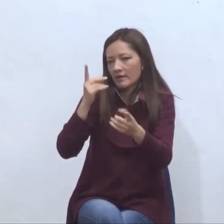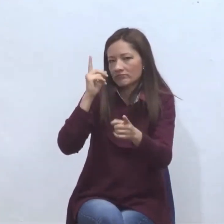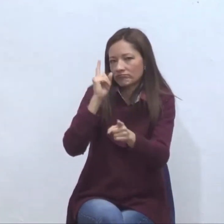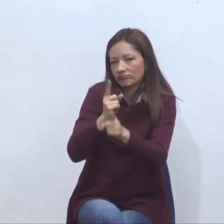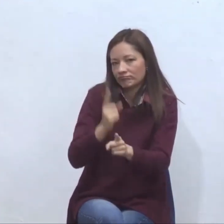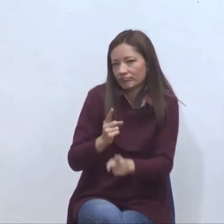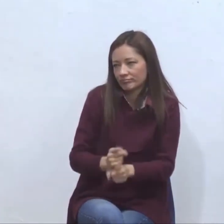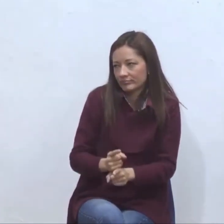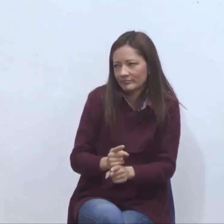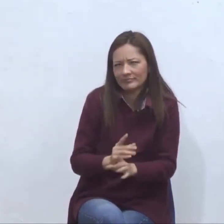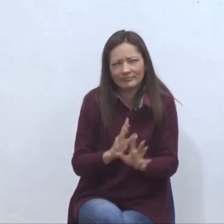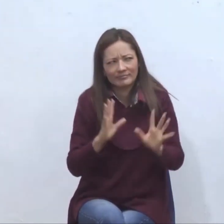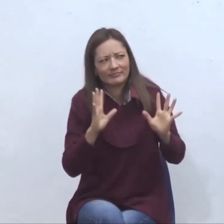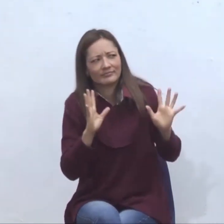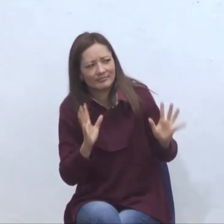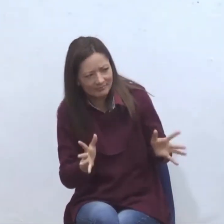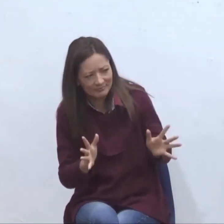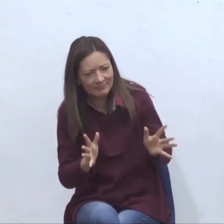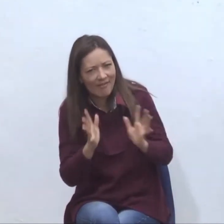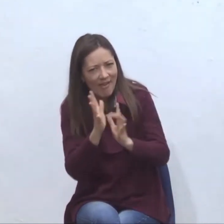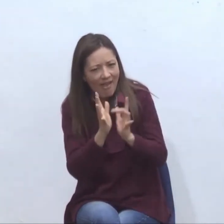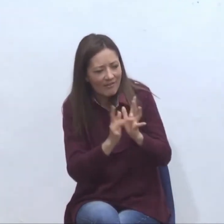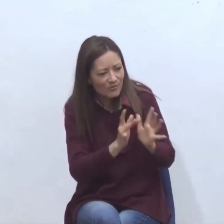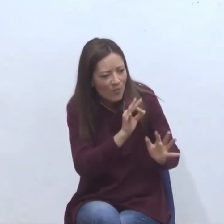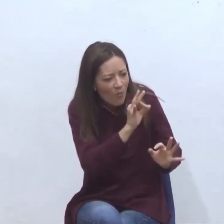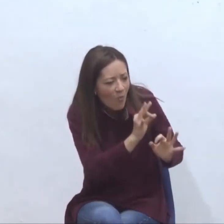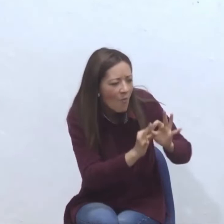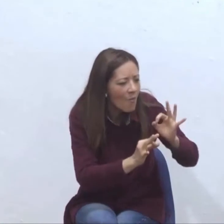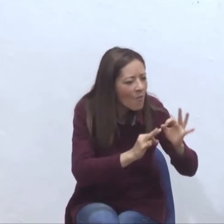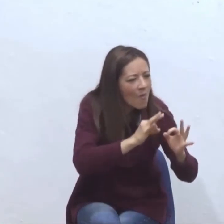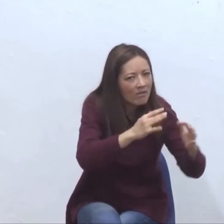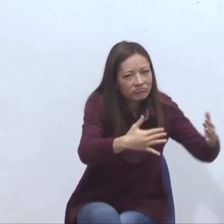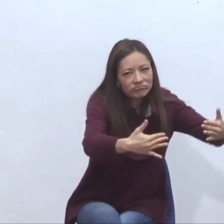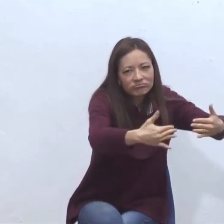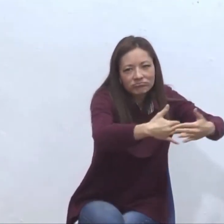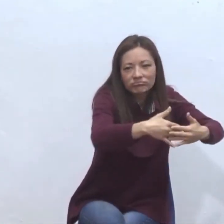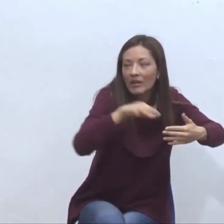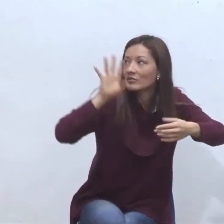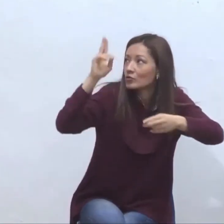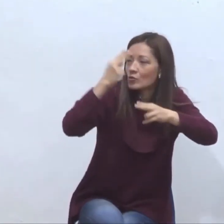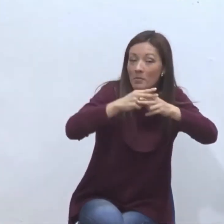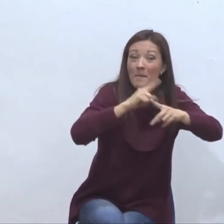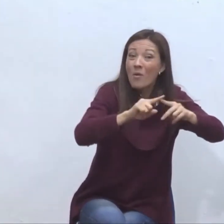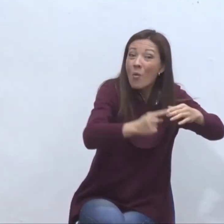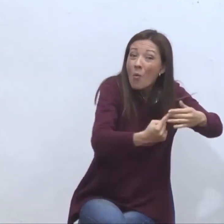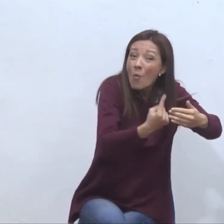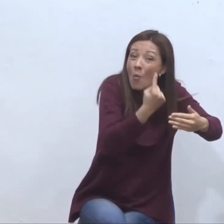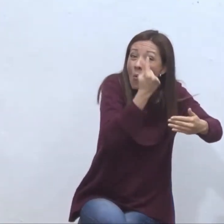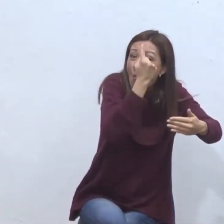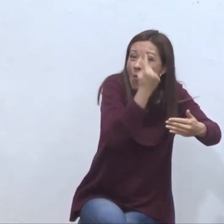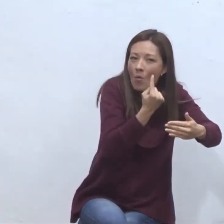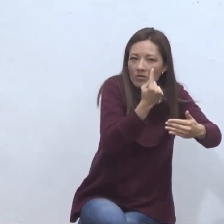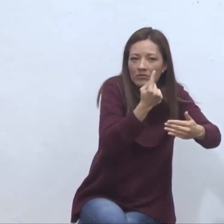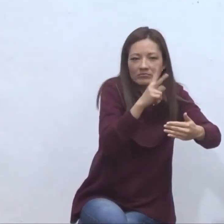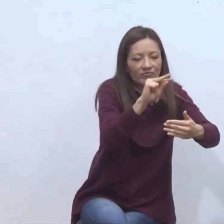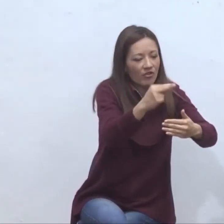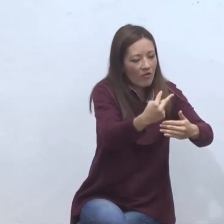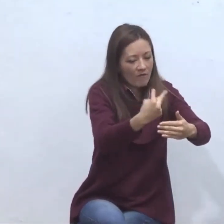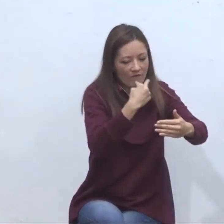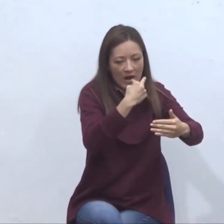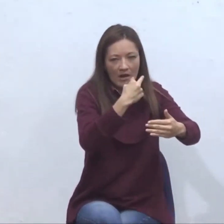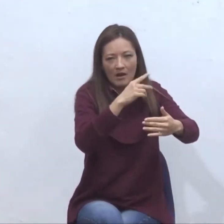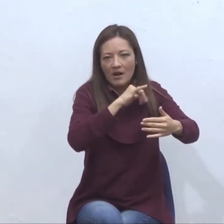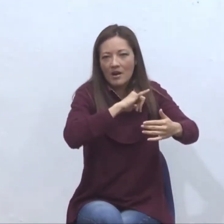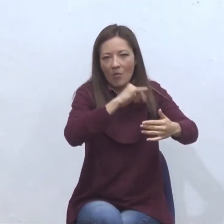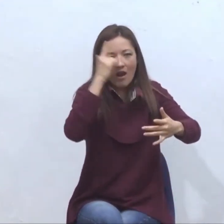O sea que Jesús los guardaba en su nombre, pero había uno que no lo veía a él igual que